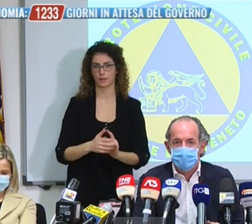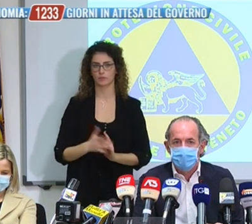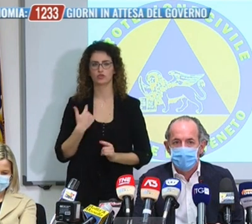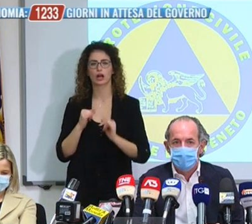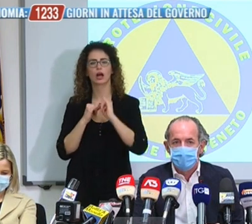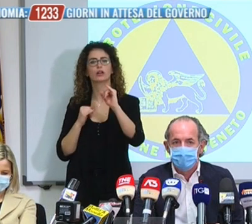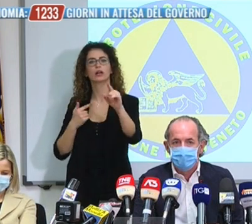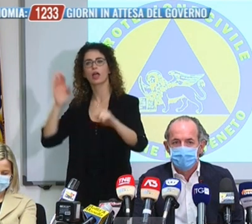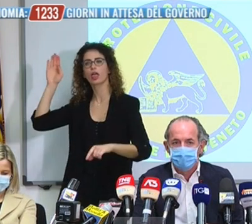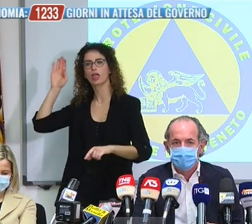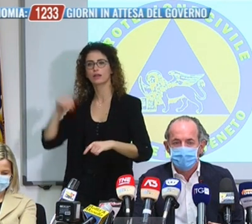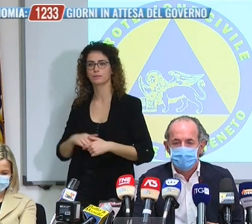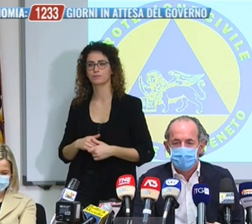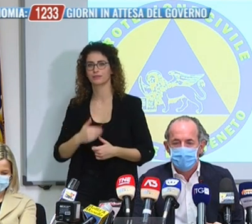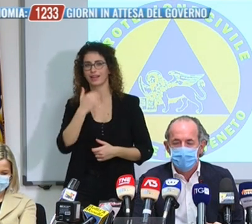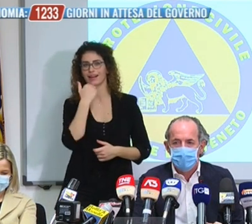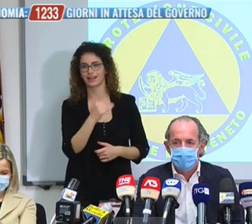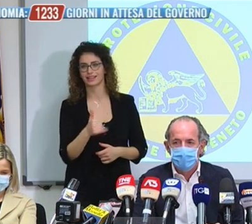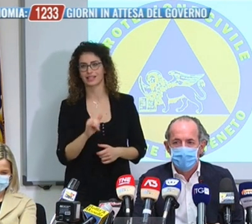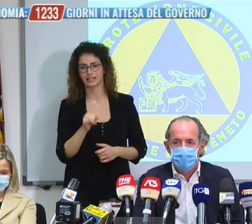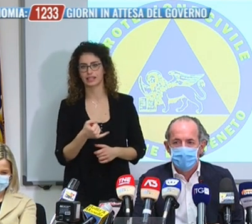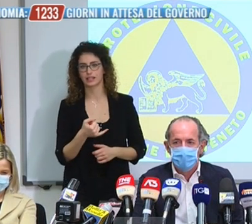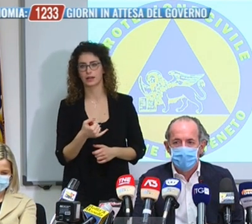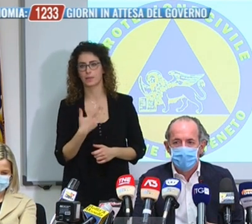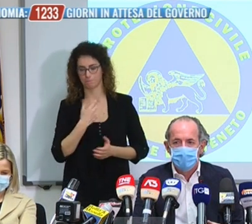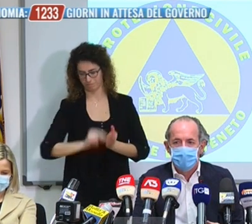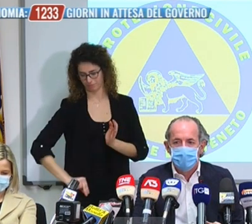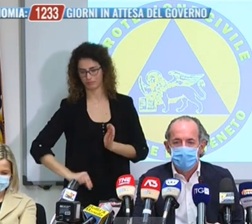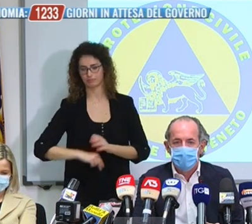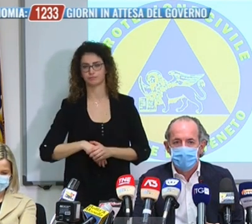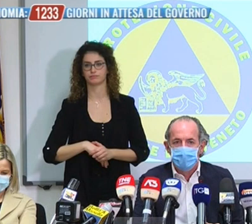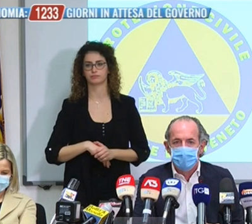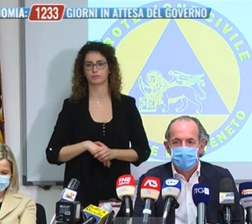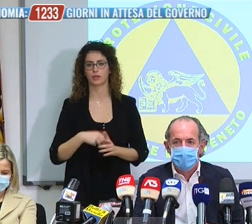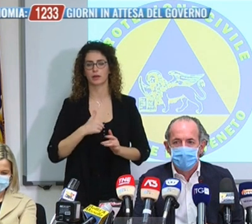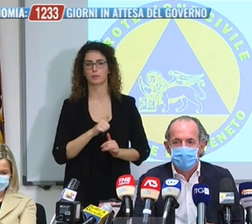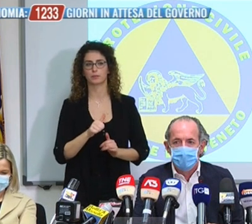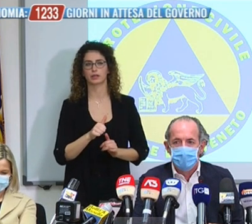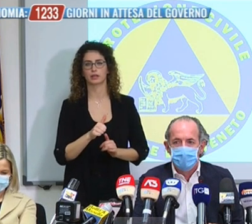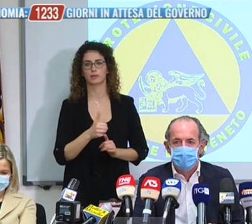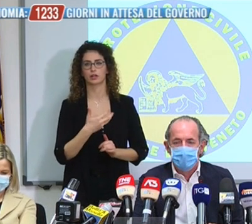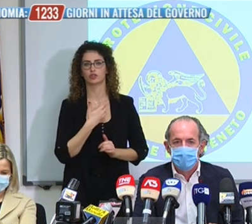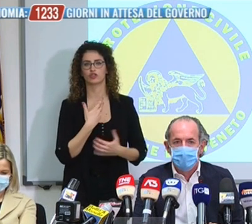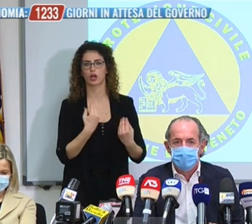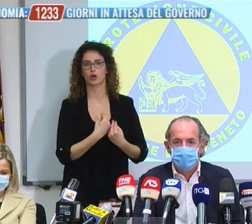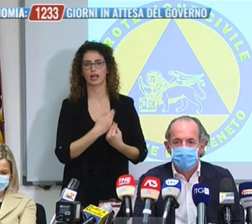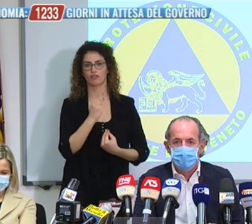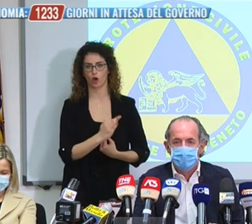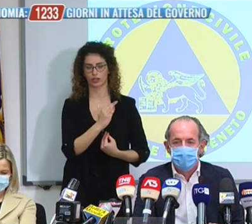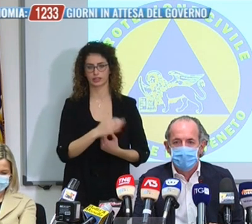braccio. Grazie, sì, prendo nota, però è iscritto adesso il collega